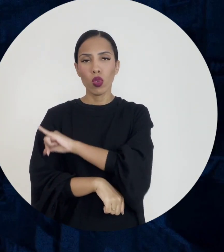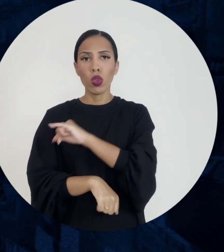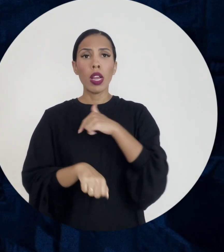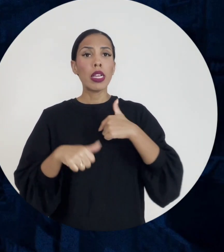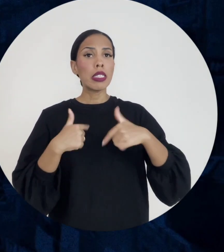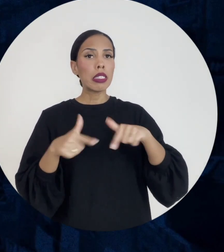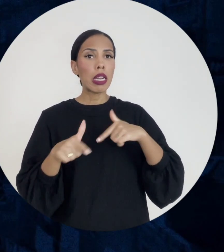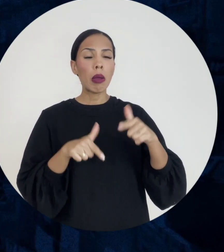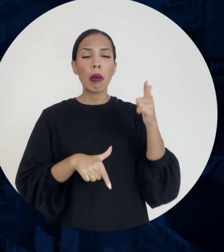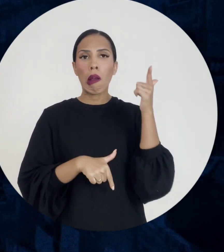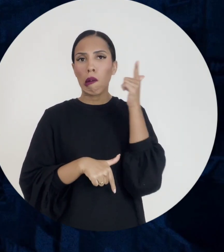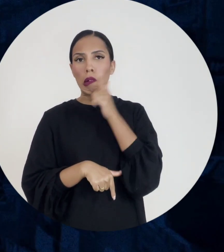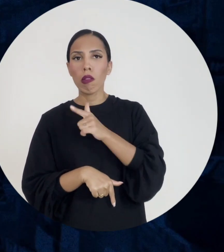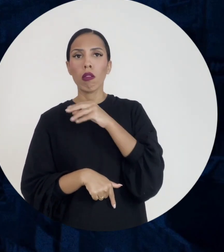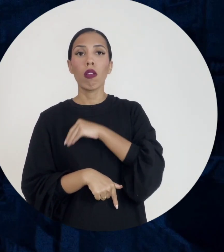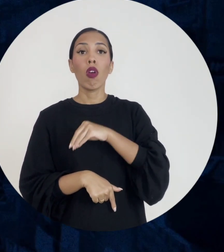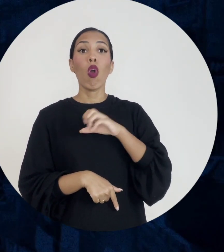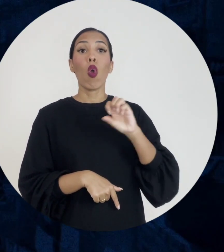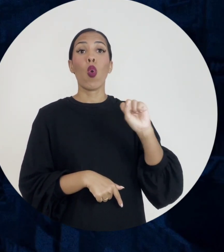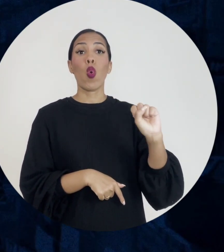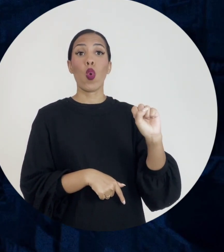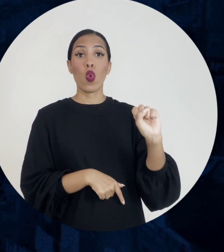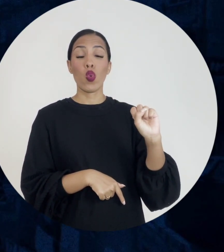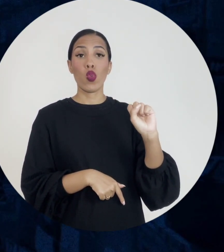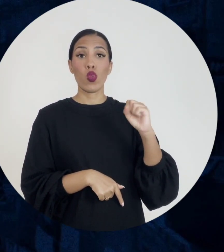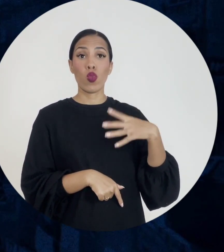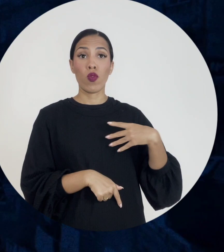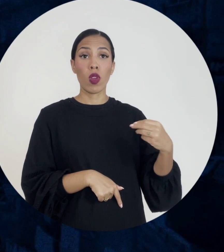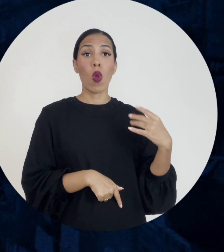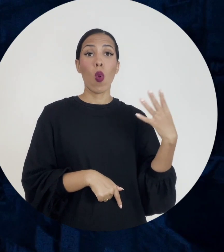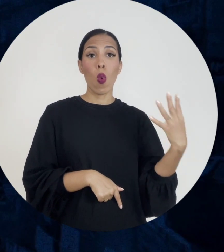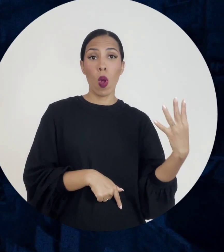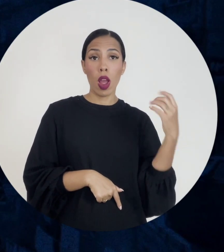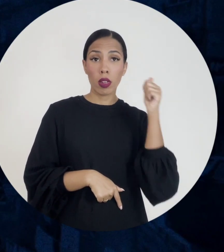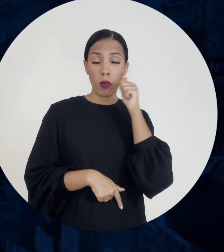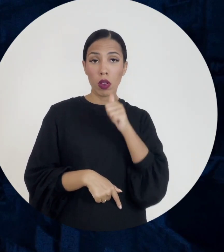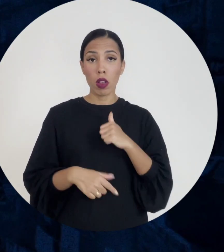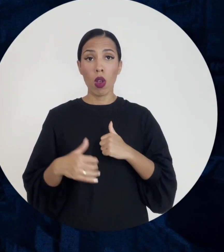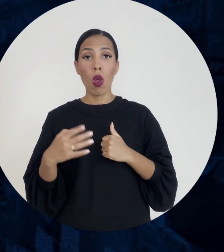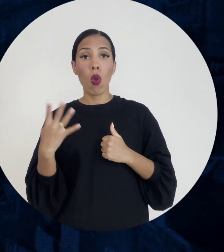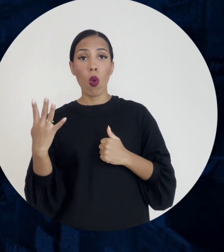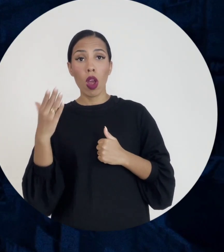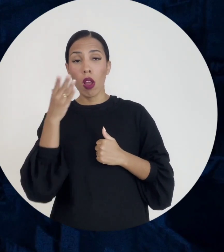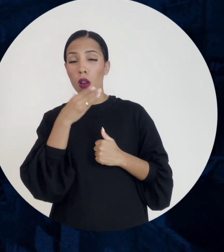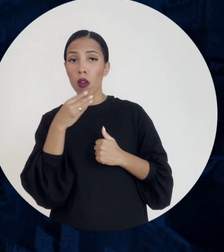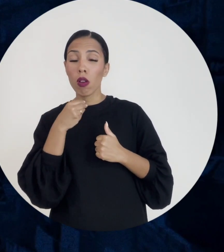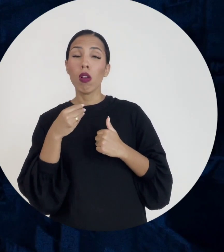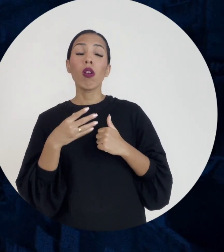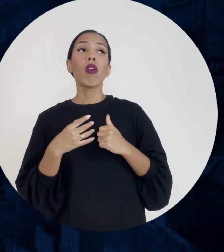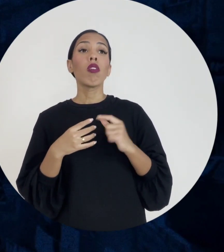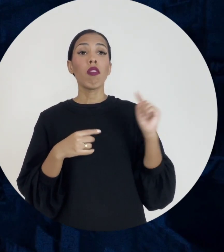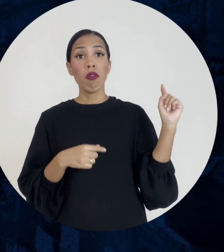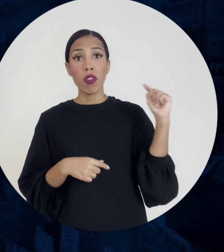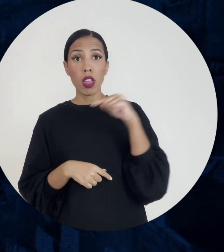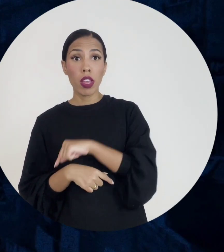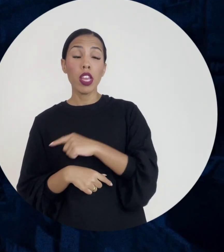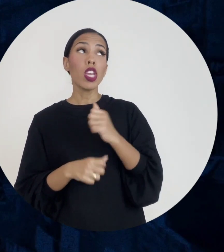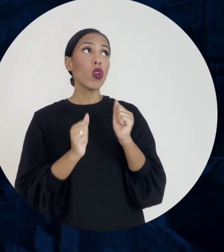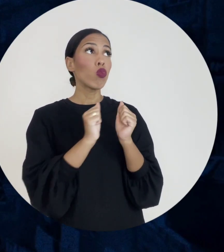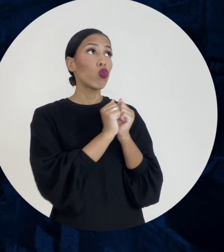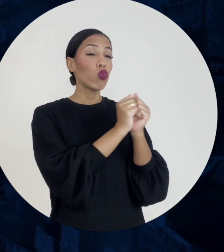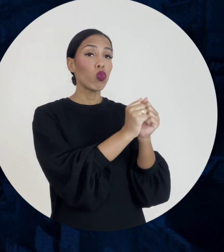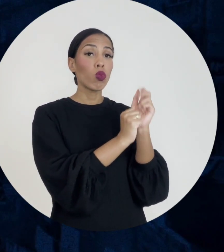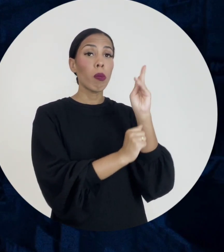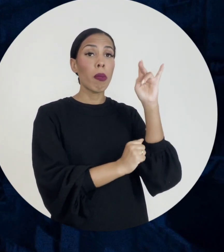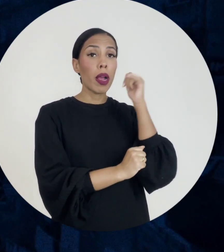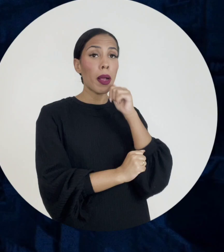ganhar o sustento. Eram 8 filhos, né, 4 mulheres e 4 homens, e eu fiquei com meus pais lá no interior. E,